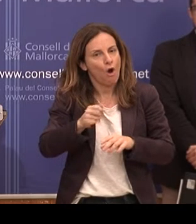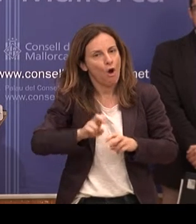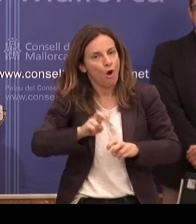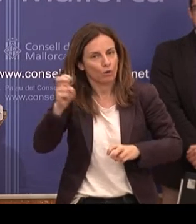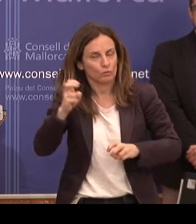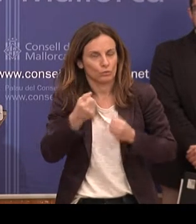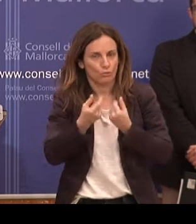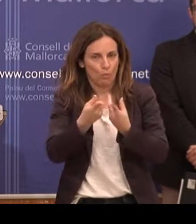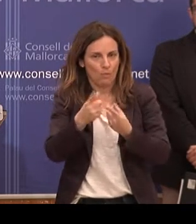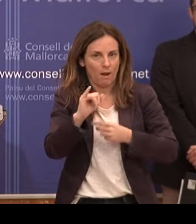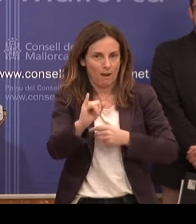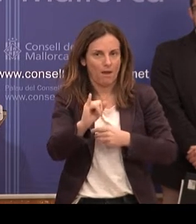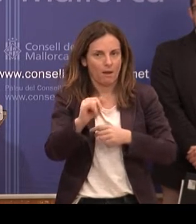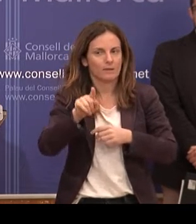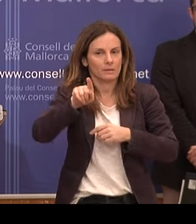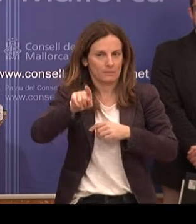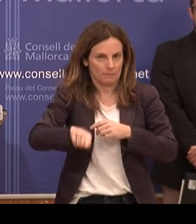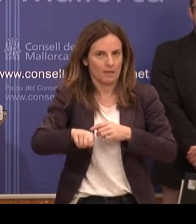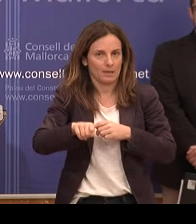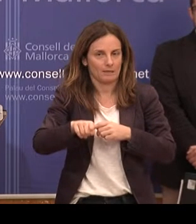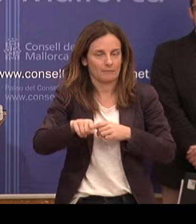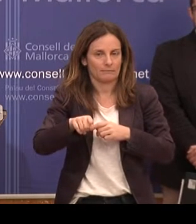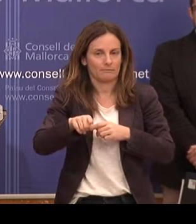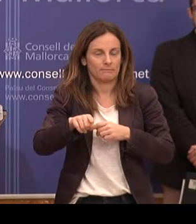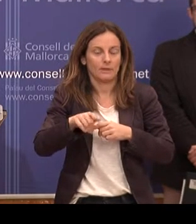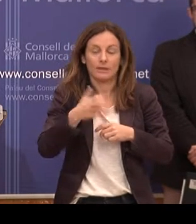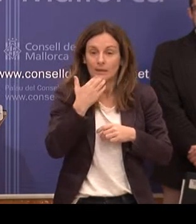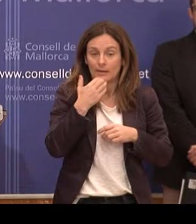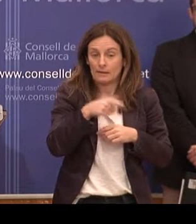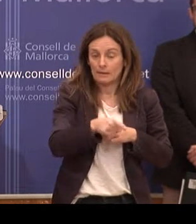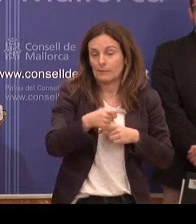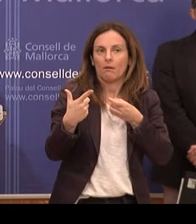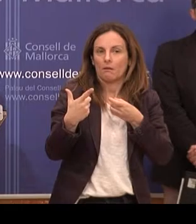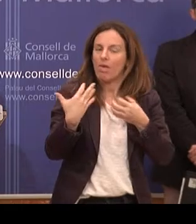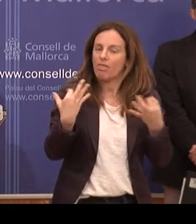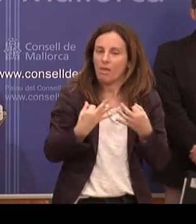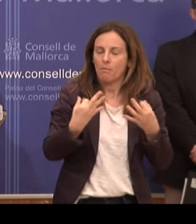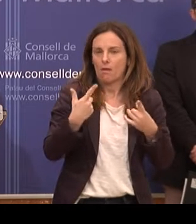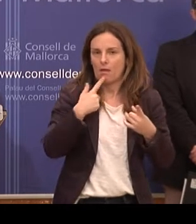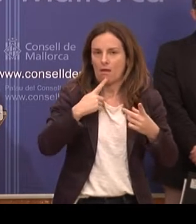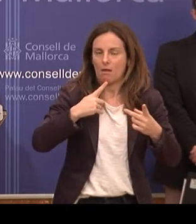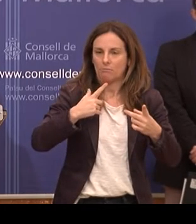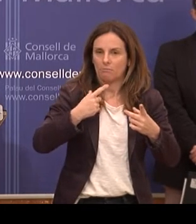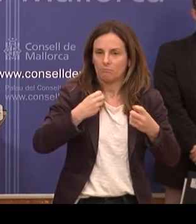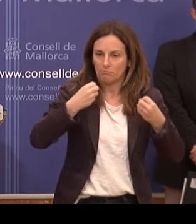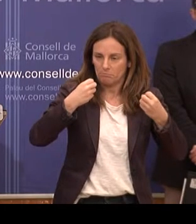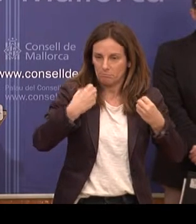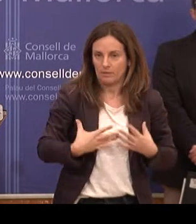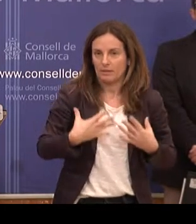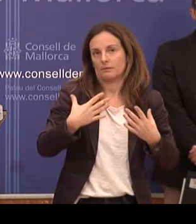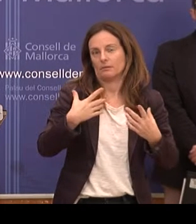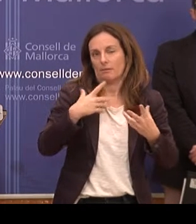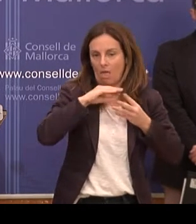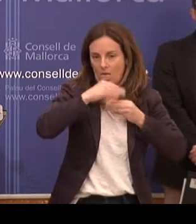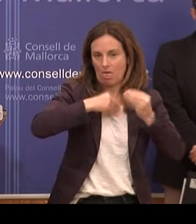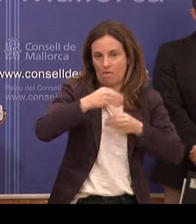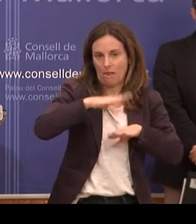contra 1.206 expedients que ens han trobat i que tenim damunt la taula. La gent i la disciplina es posen en marxa en el